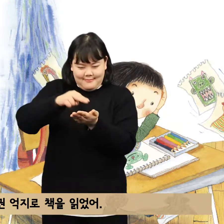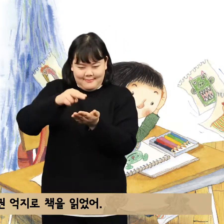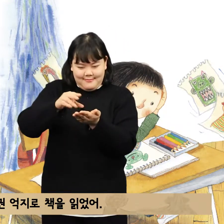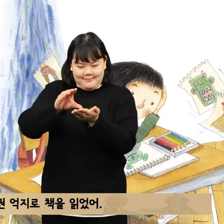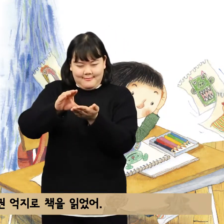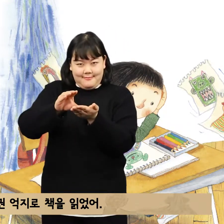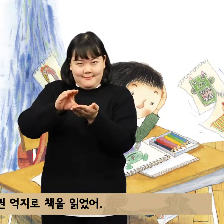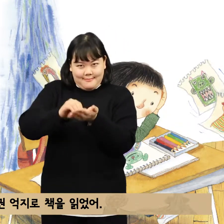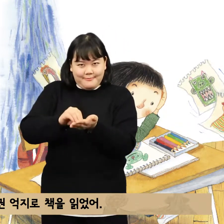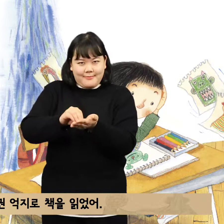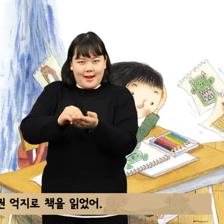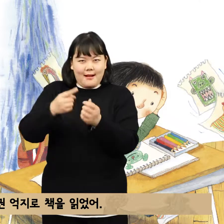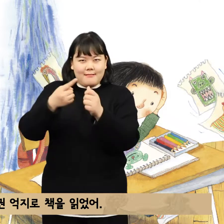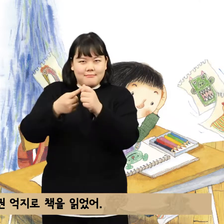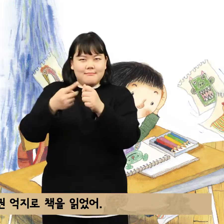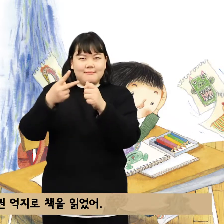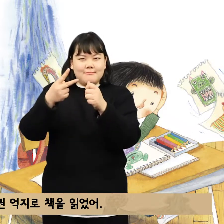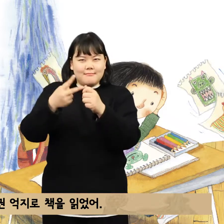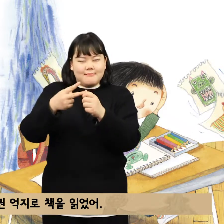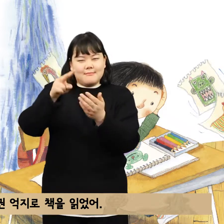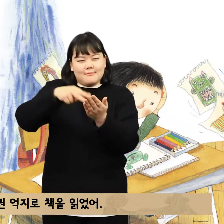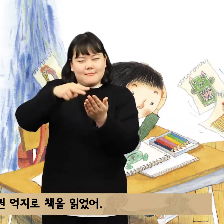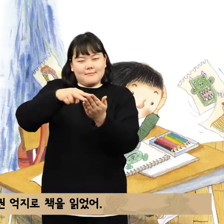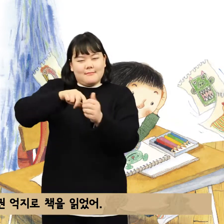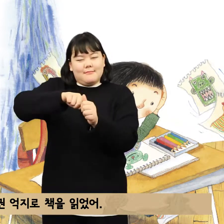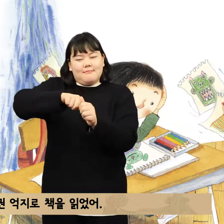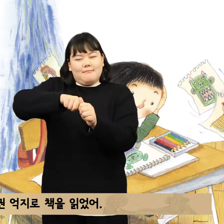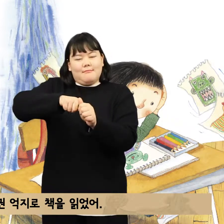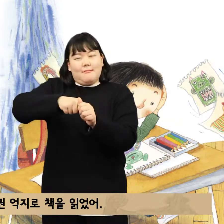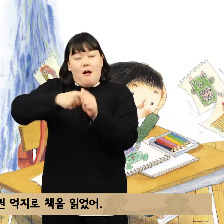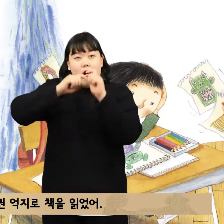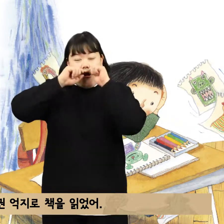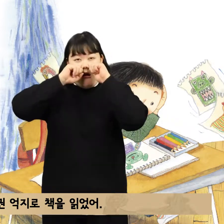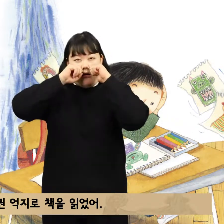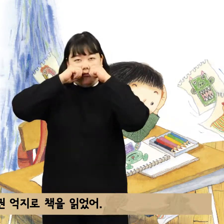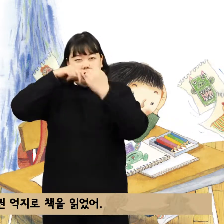2권 억지로 책을 읽었어.